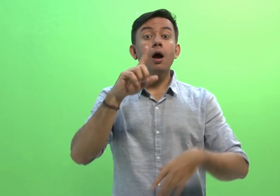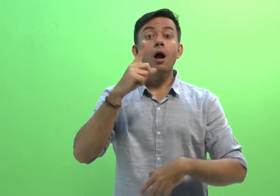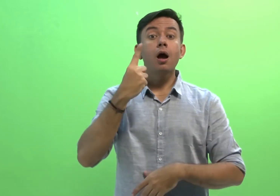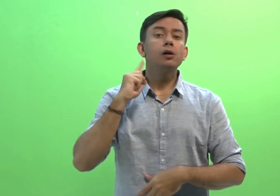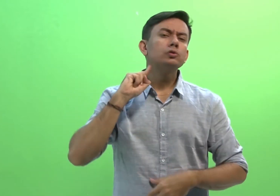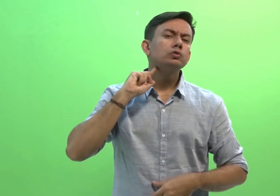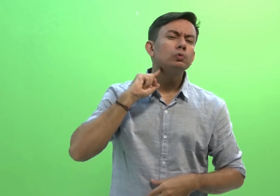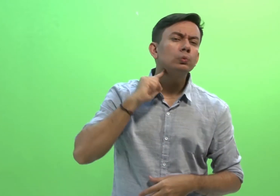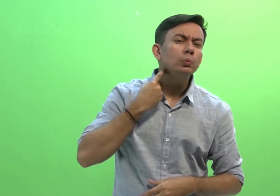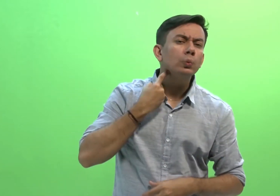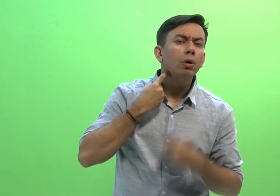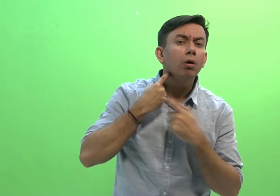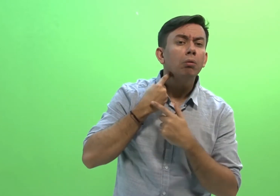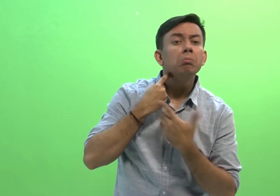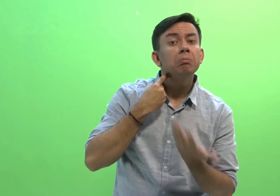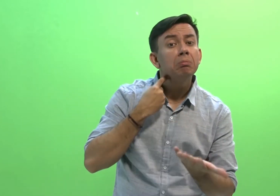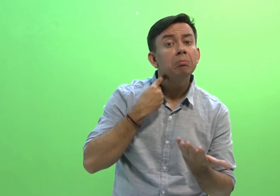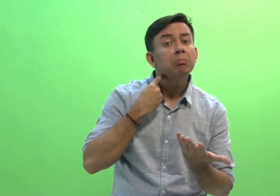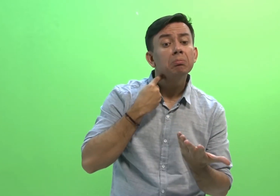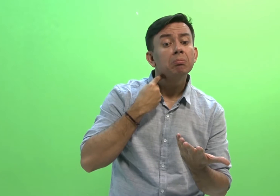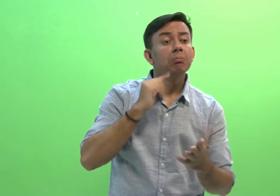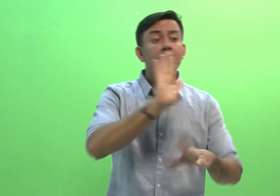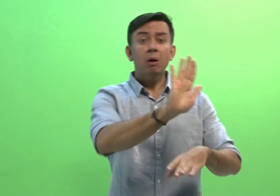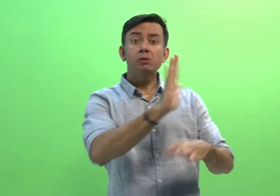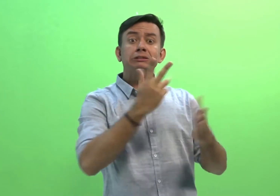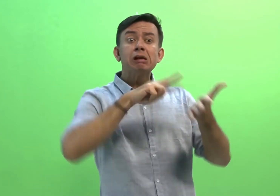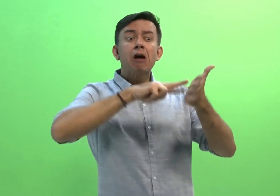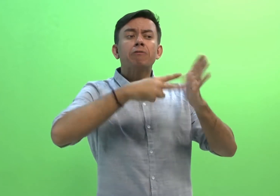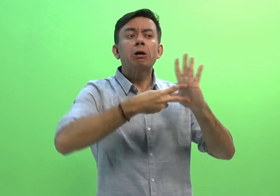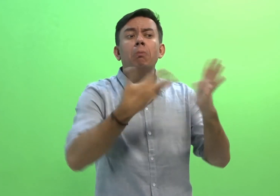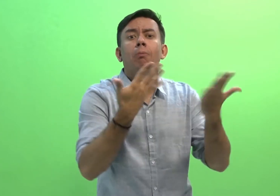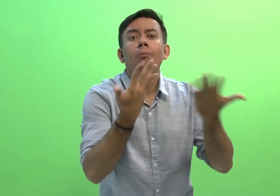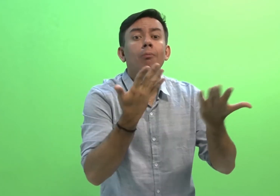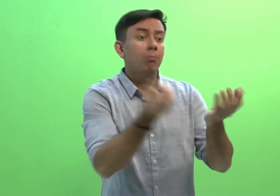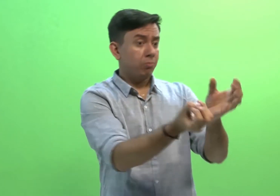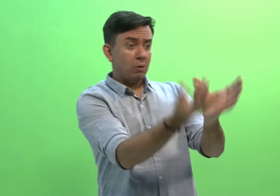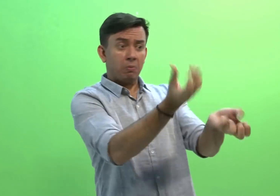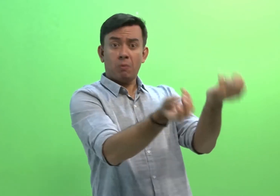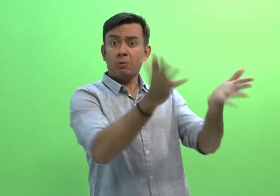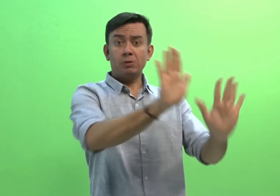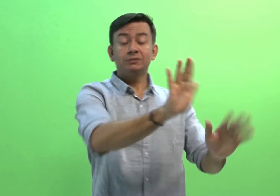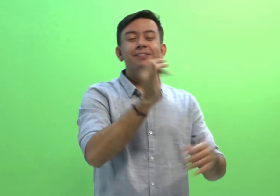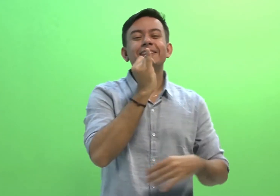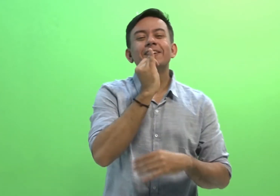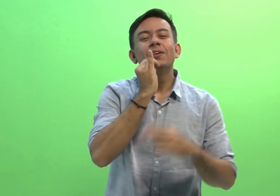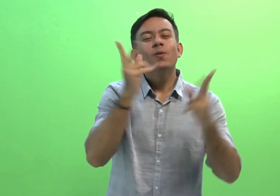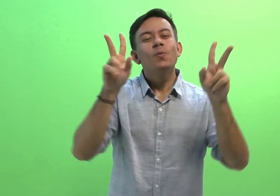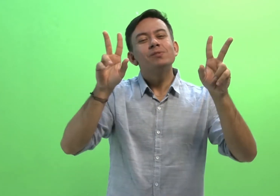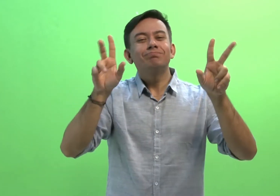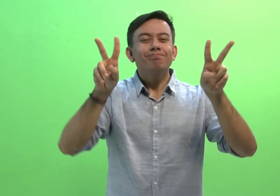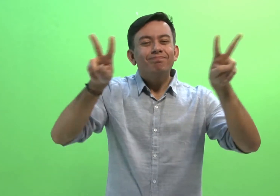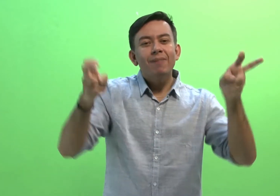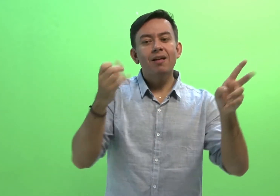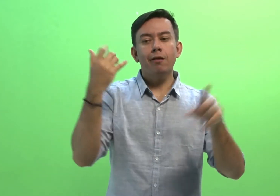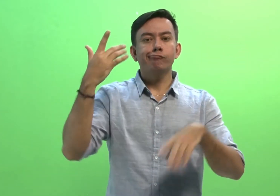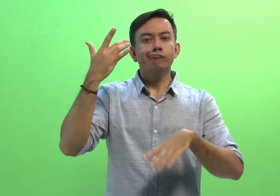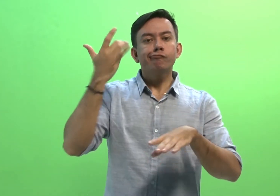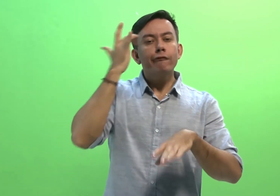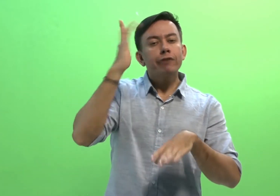para trabalhar? Sujo. Por que este sinal para sujo? Então, são sinais que são arbitrários e foram